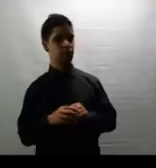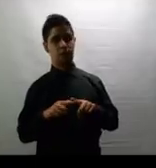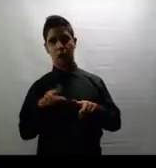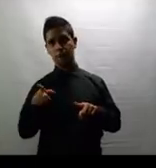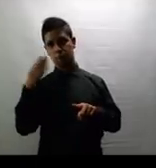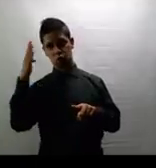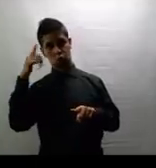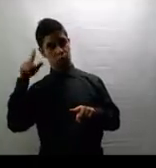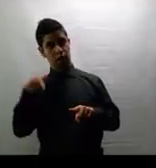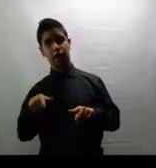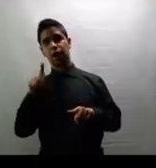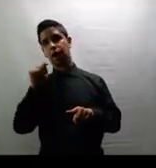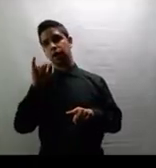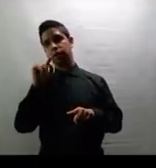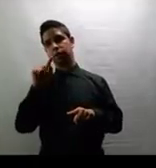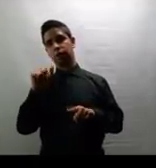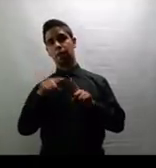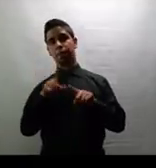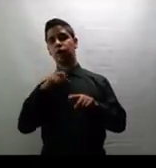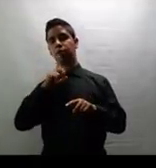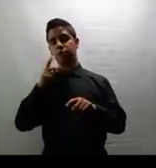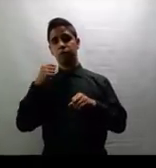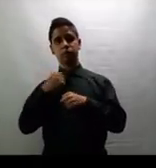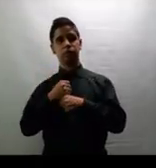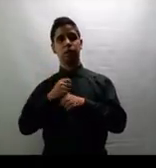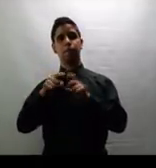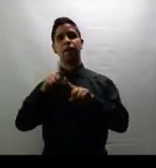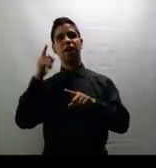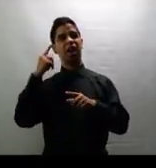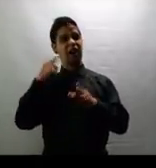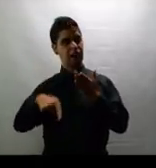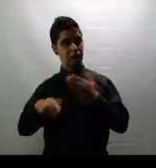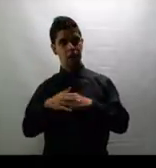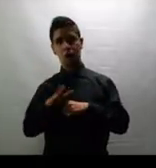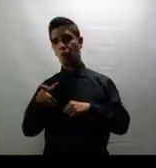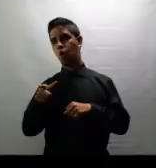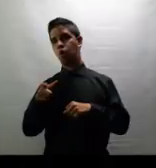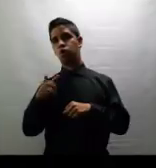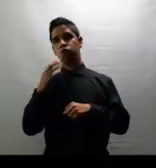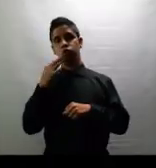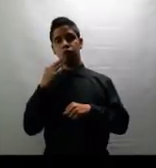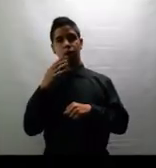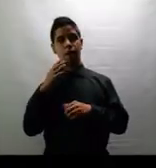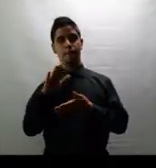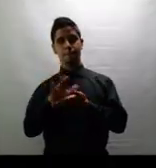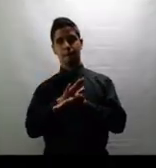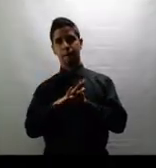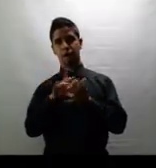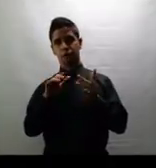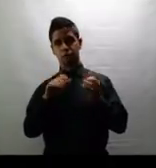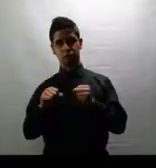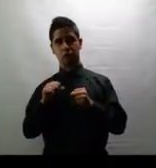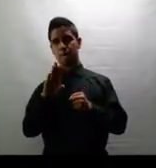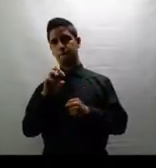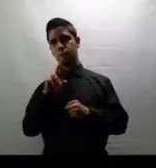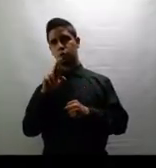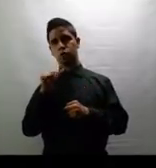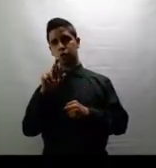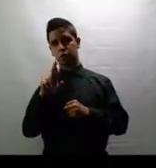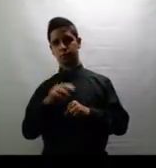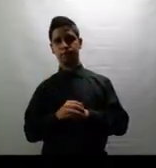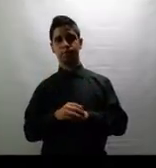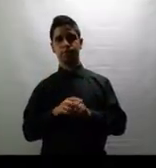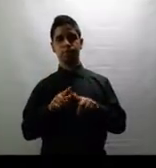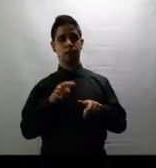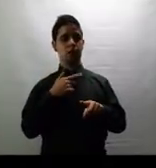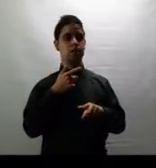bolígrafo pero está ideado originalmente para borrar los trazos en papel grueso se ha literalmente borrar lo que pasa es que la